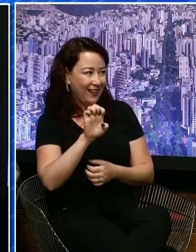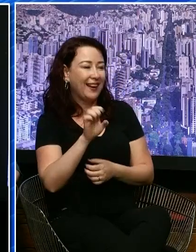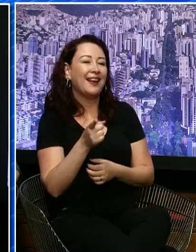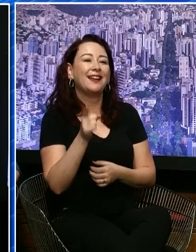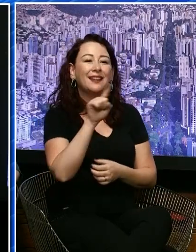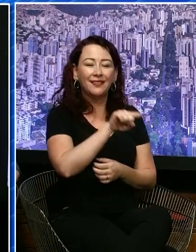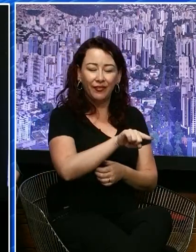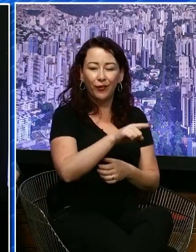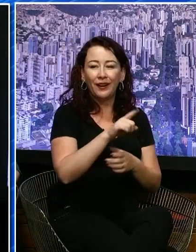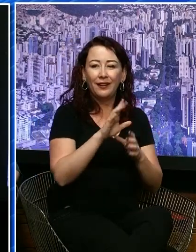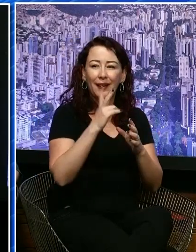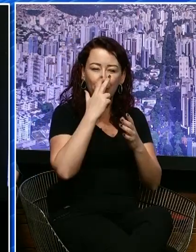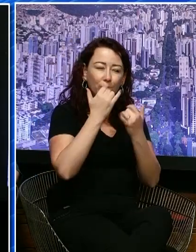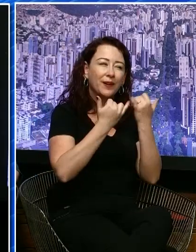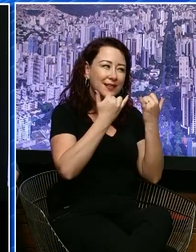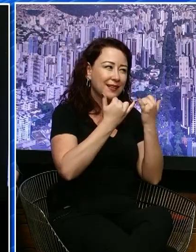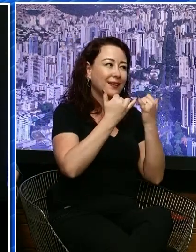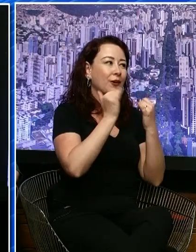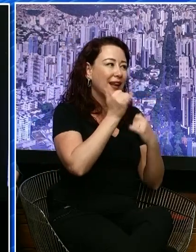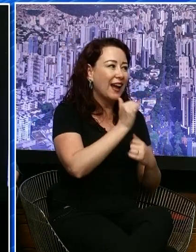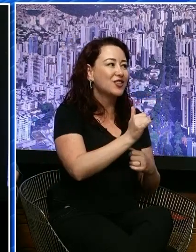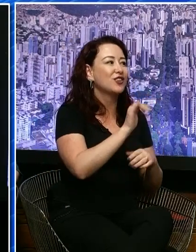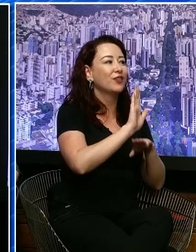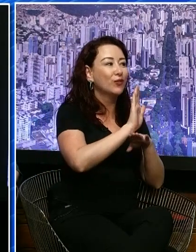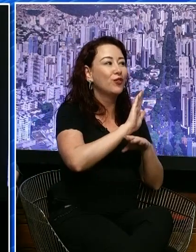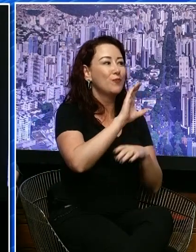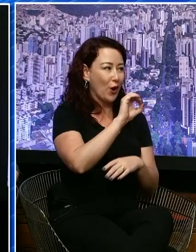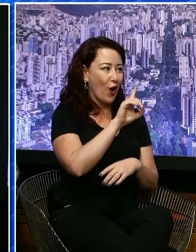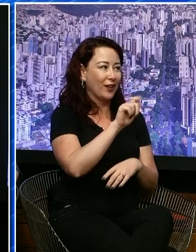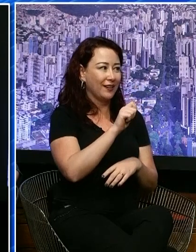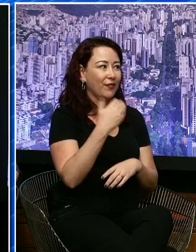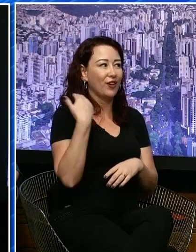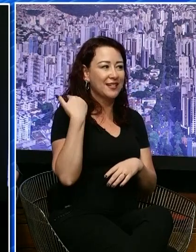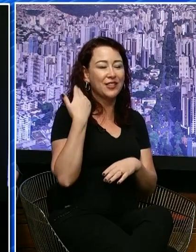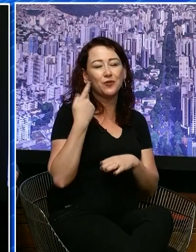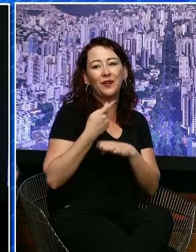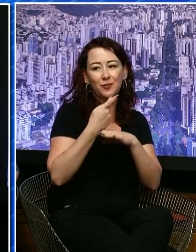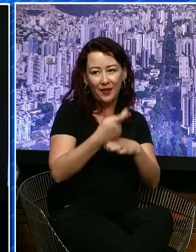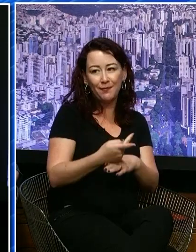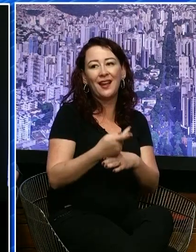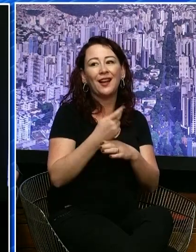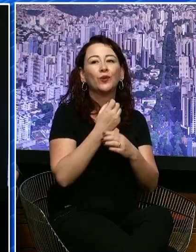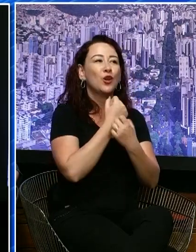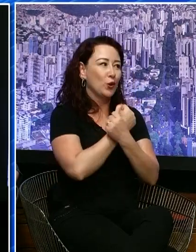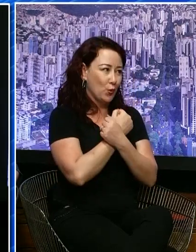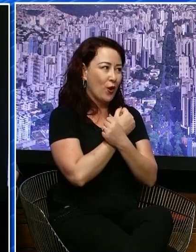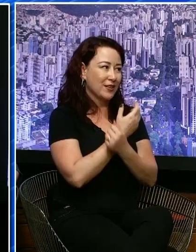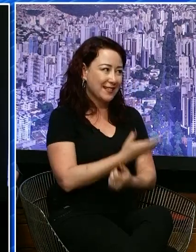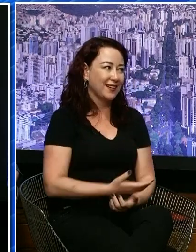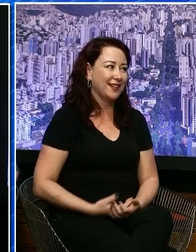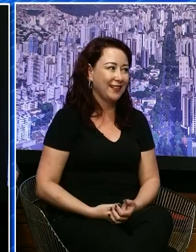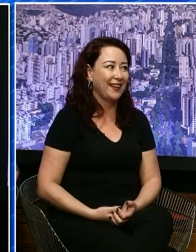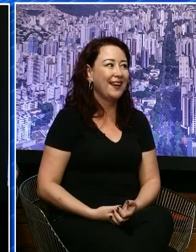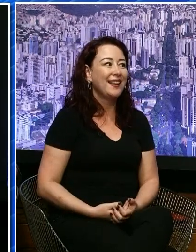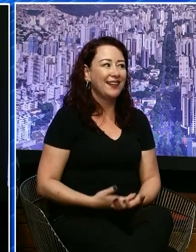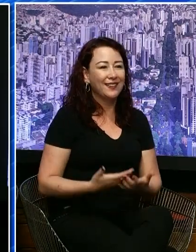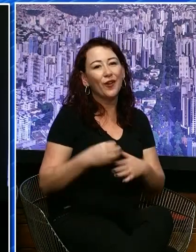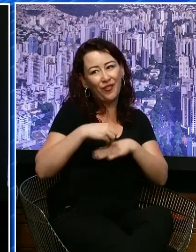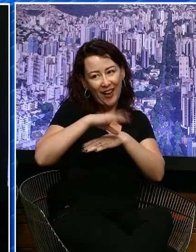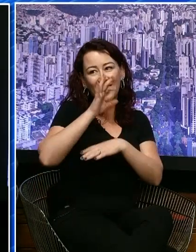Bélier, e que é muito parecida com a narrativa do filme CODA, que foi recentemente premiado no Oscar, né? No isso mesmo. Então, fica